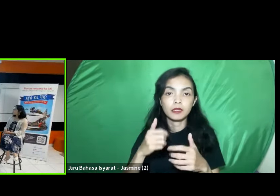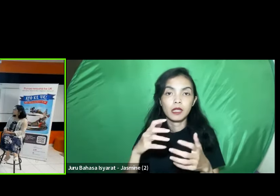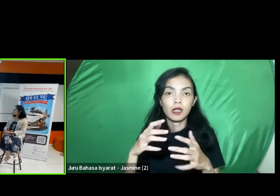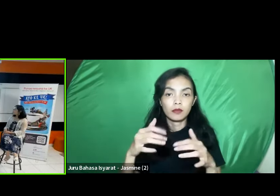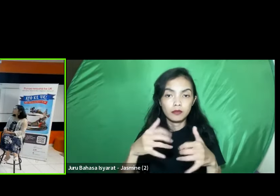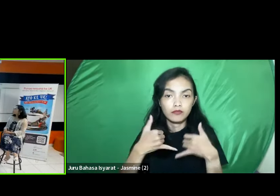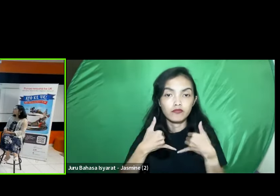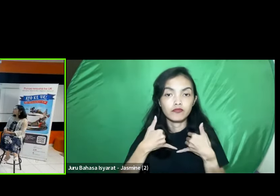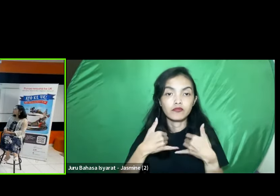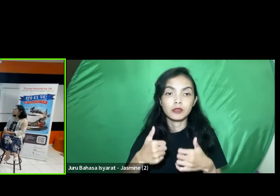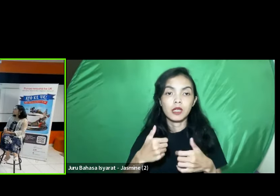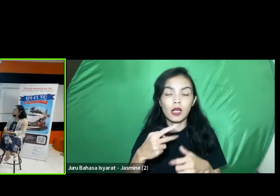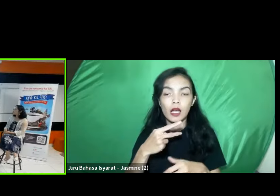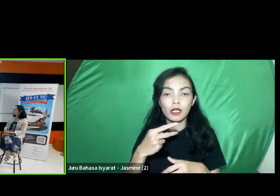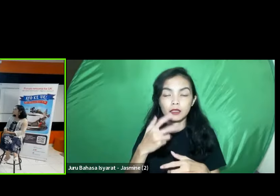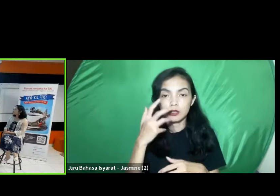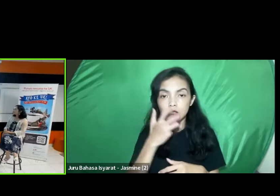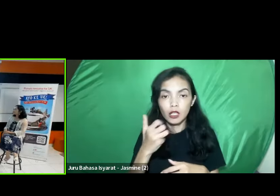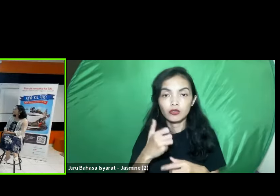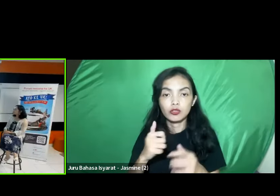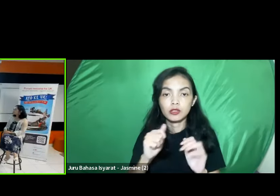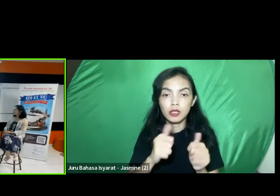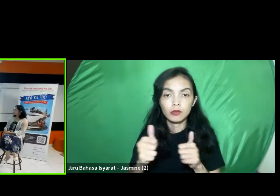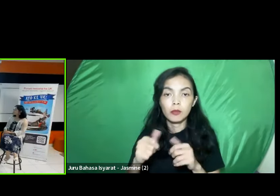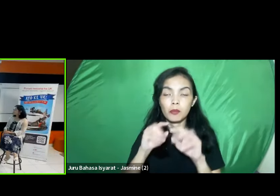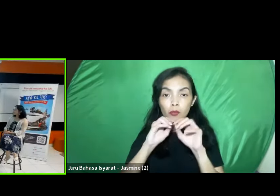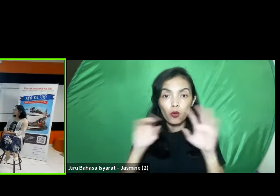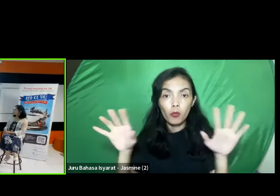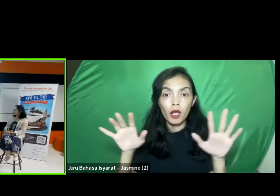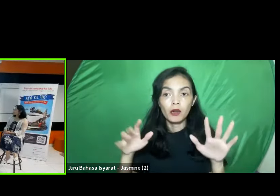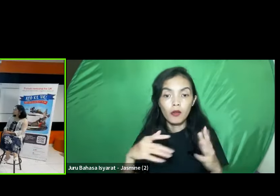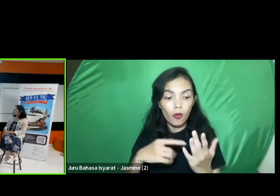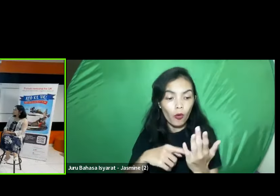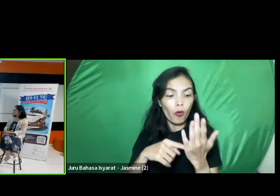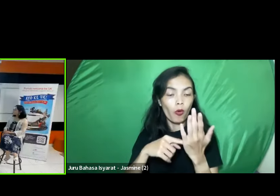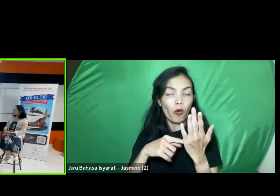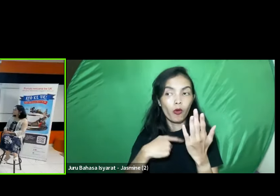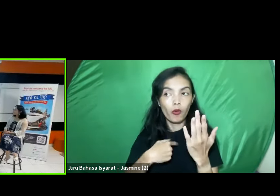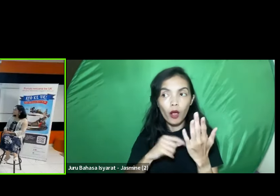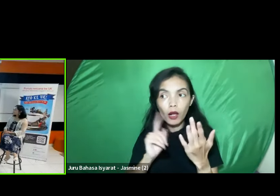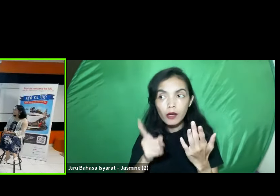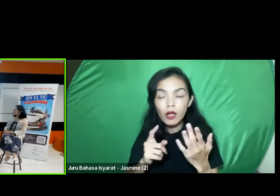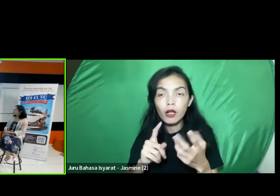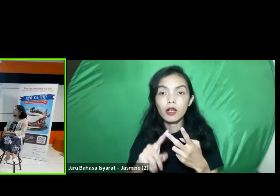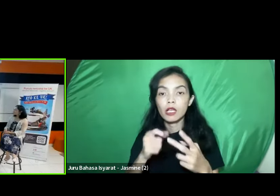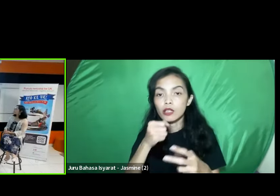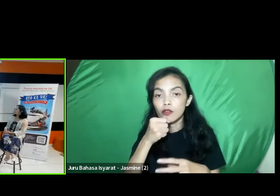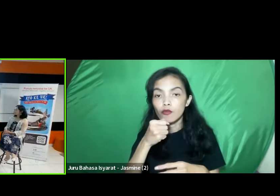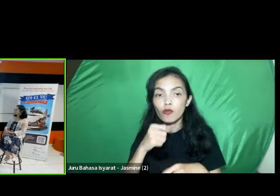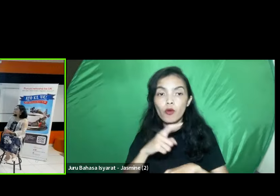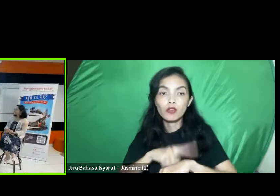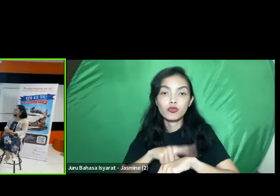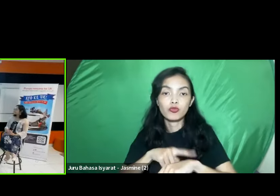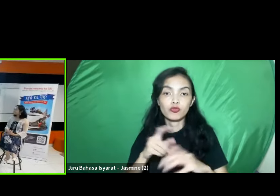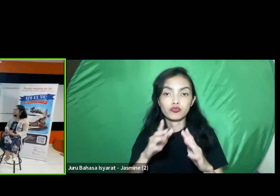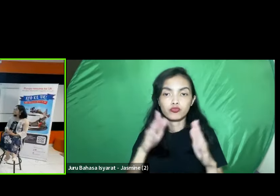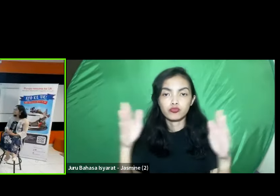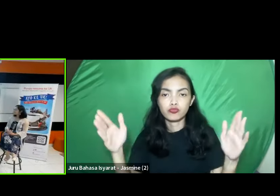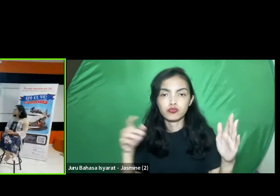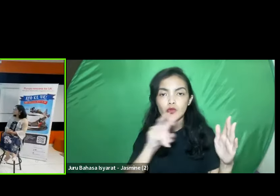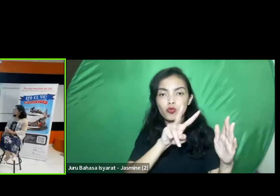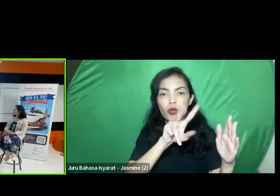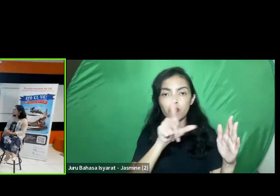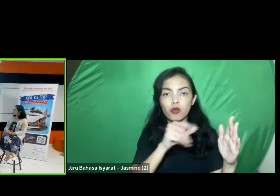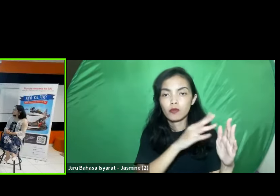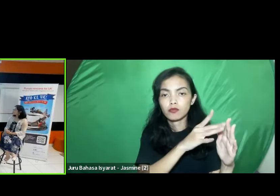mulai serius mempersiapkan dari dari pengumuman sampai interview nya itu sekitar 2 bulan kan itu guu mulailah bulan